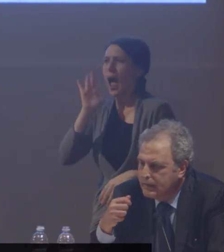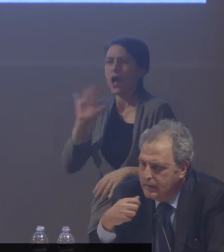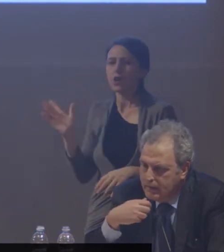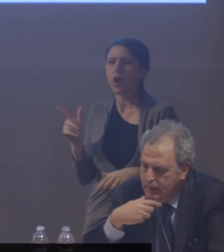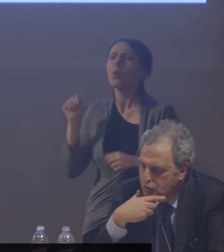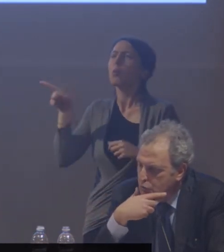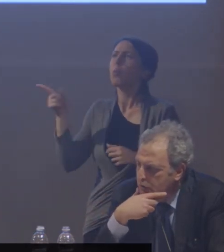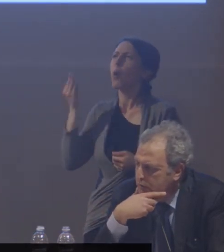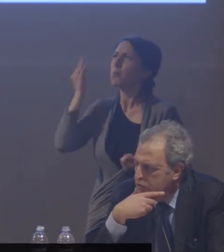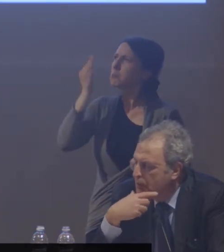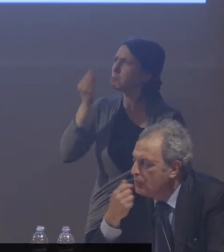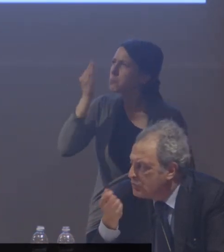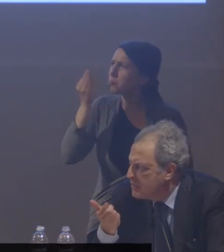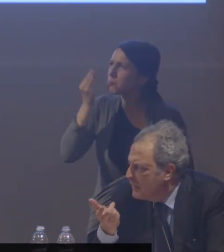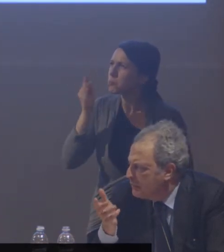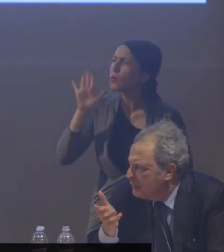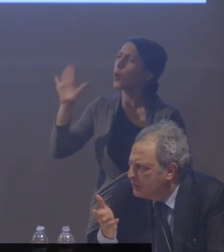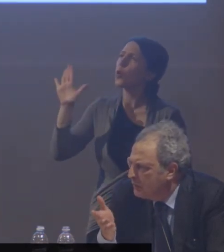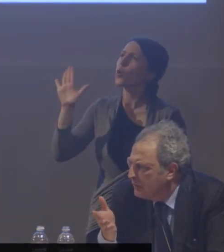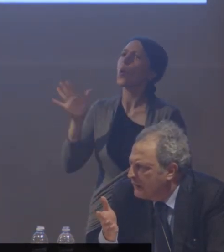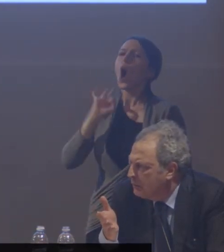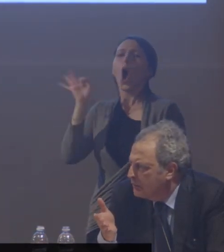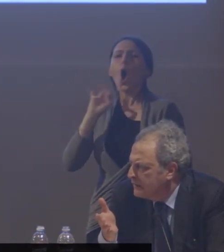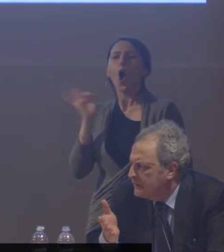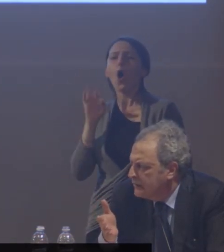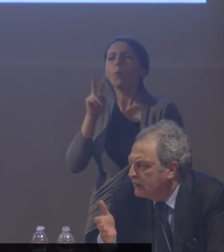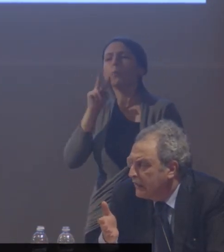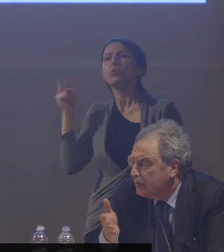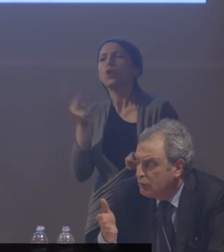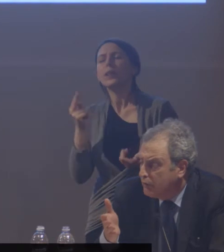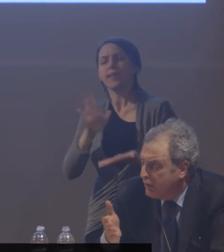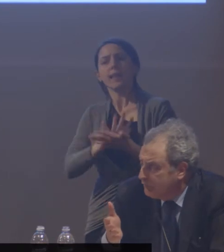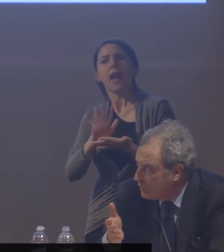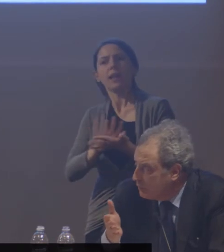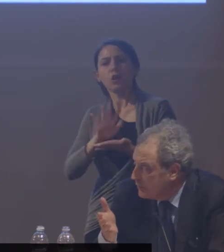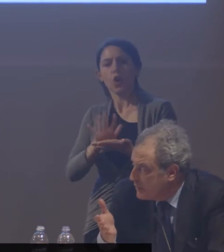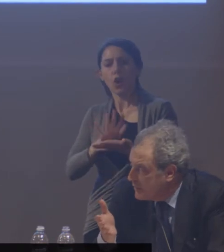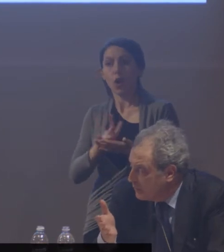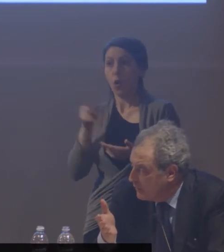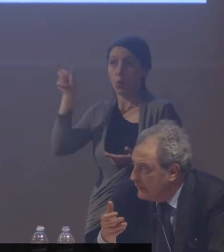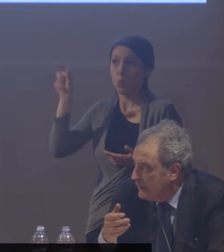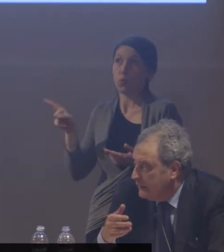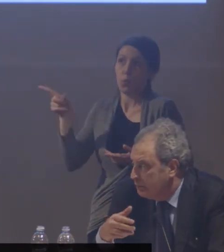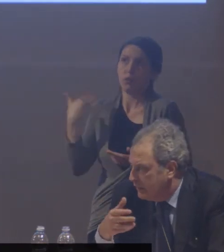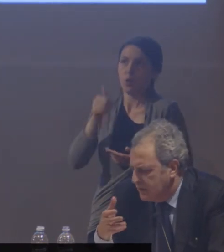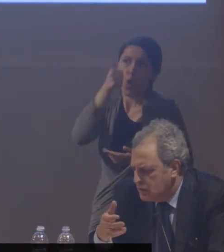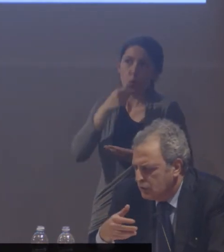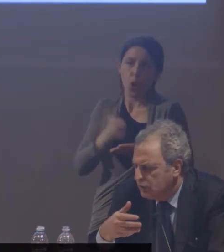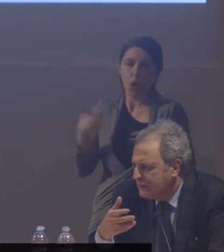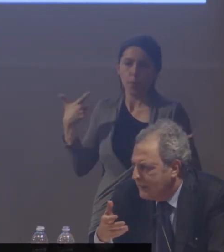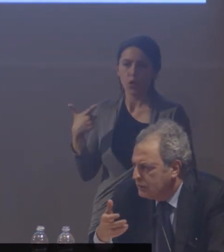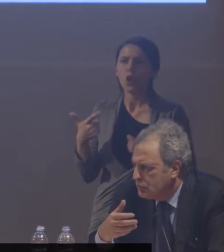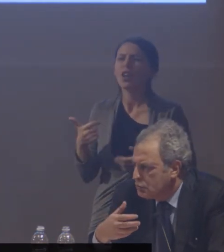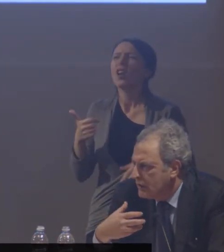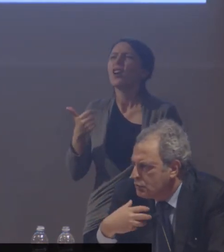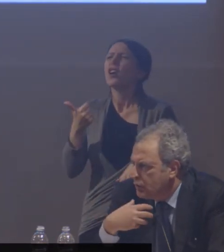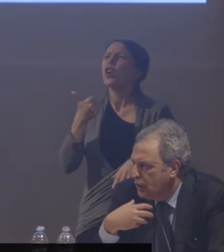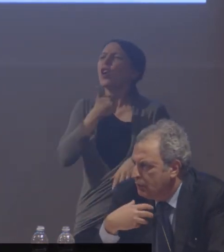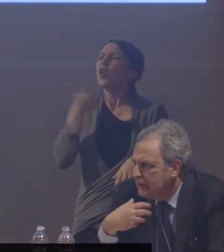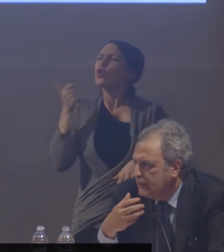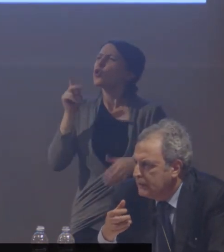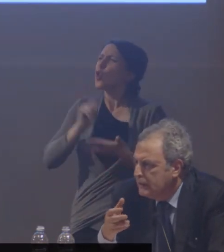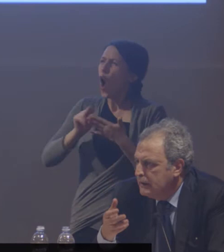fare sull'universo mondo, sia per quanto riguarda la componente editoriale, dove lui ha fatto moltissimo. Mi riferisco non tanto e non solo